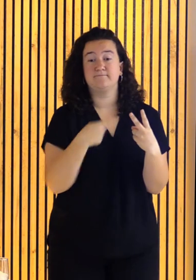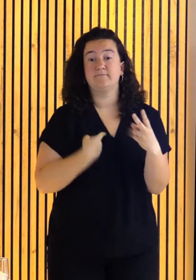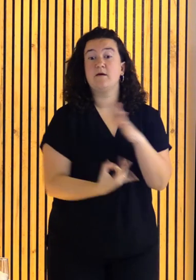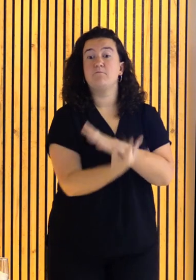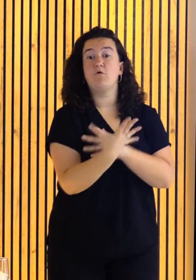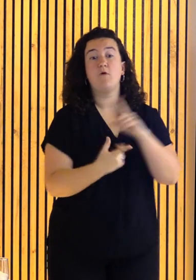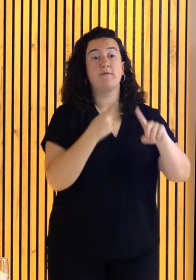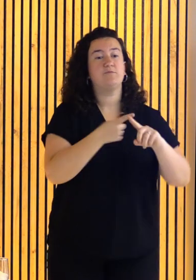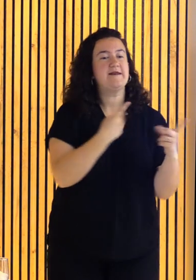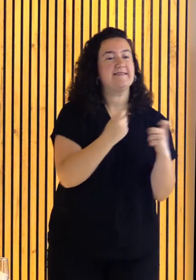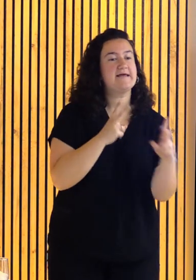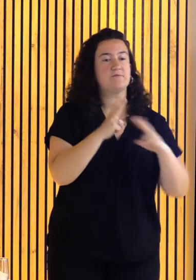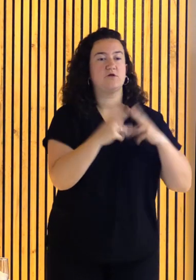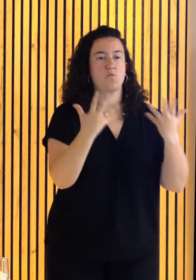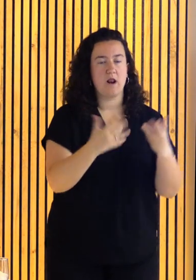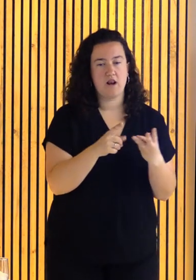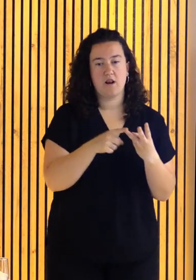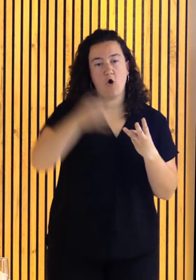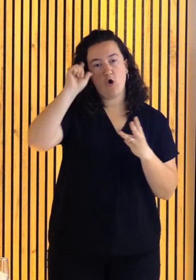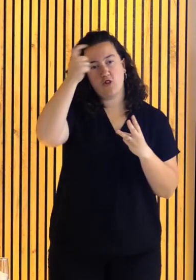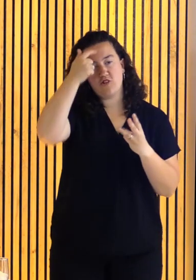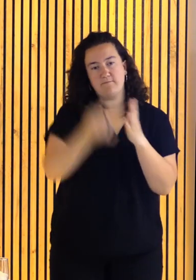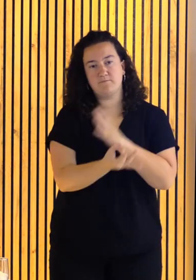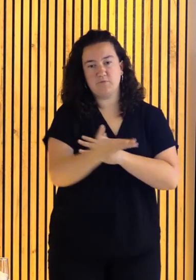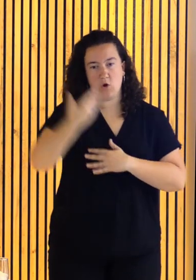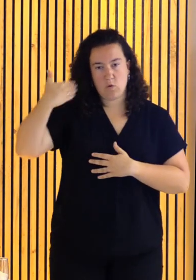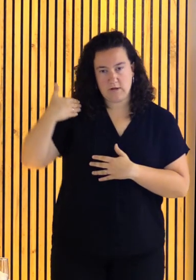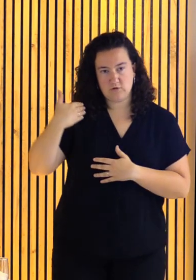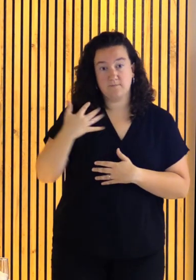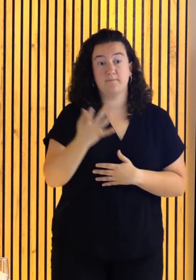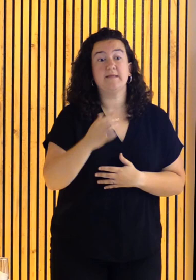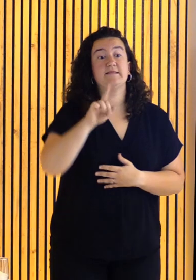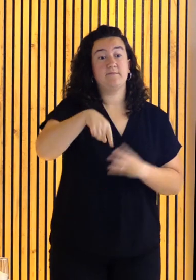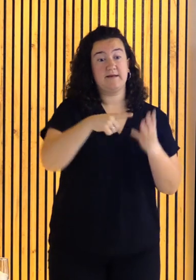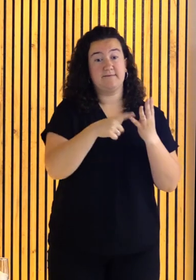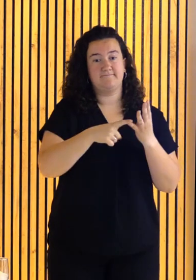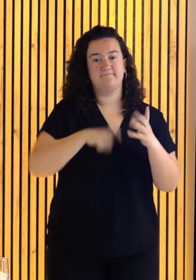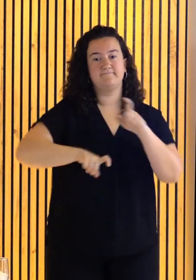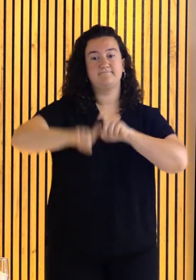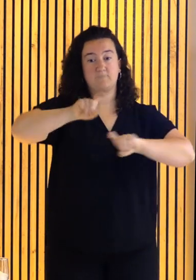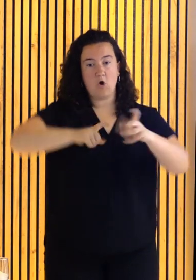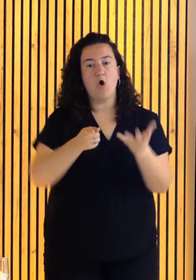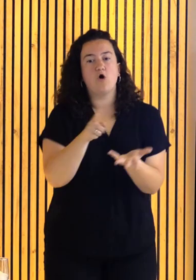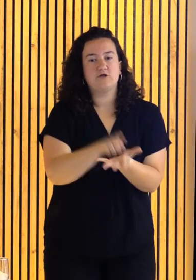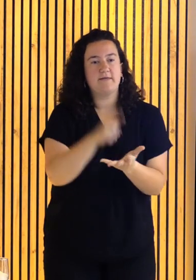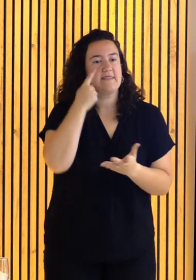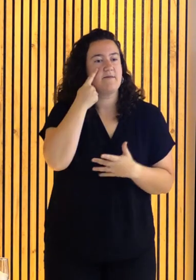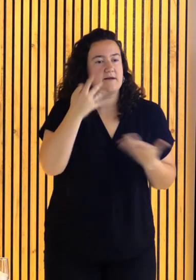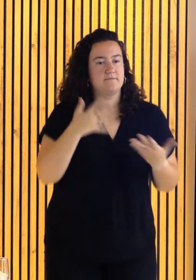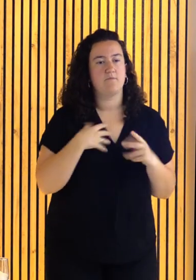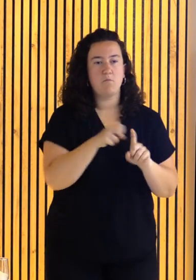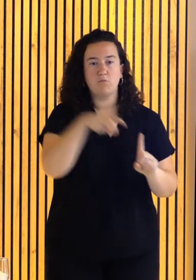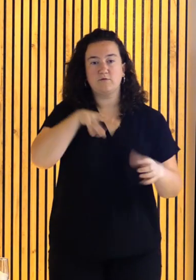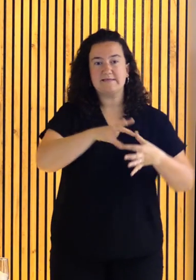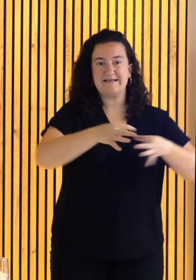den, noiz sortu den kontzeptu gisa, eta horren ondoren, ba, bueltatuko naiz berriro, euskarak interseksionalitatearen ikuspuntutik